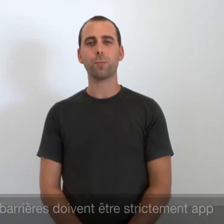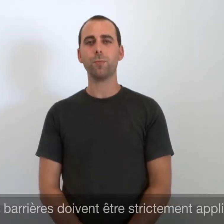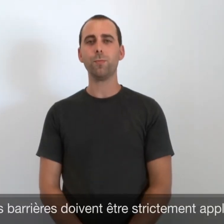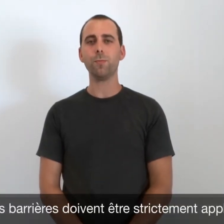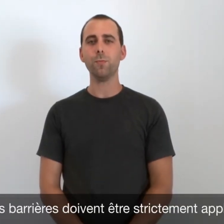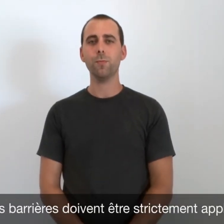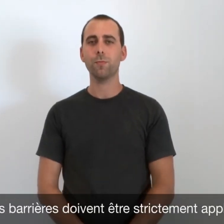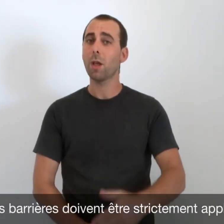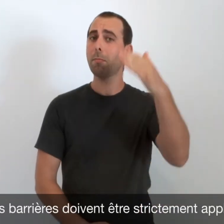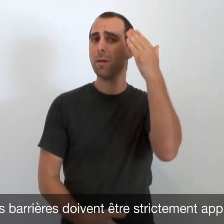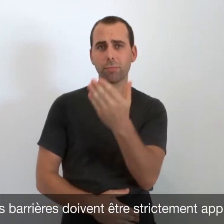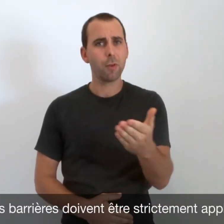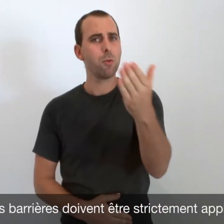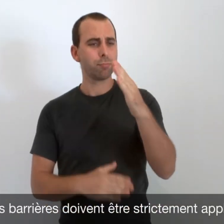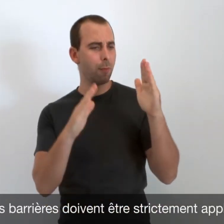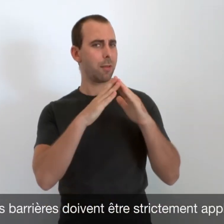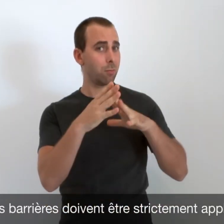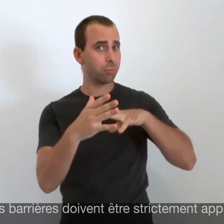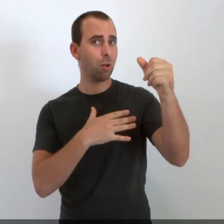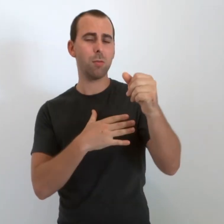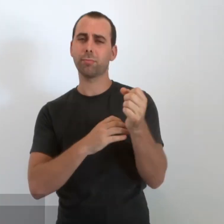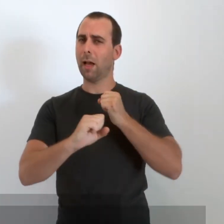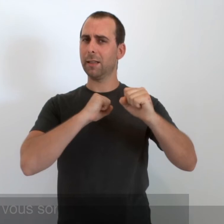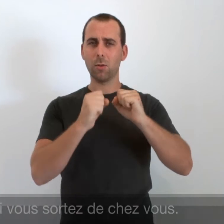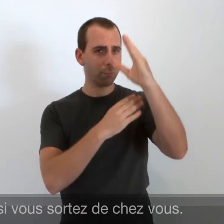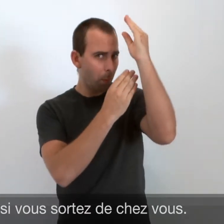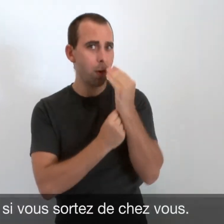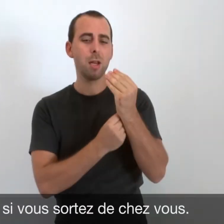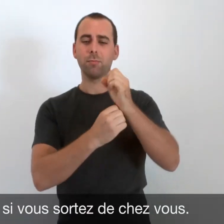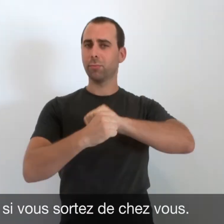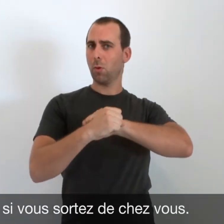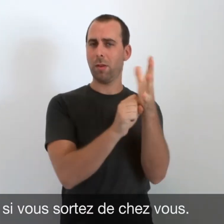Les mesures barrières doivent être strictement respectées si vous sortez de chez vous.